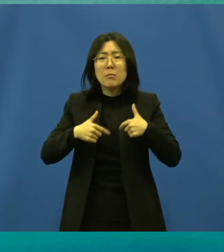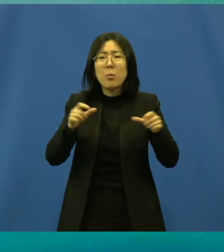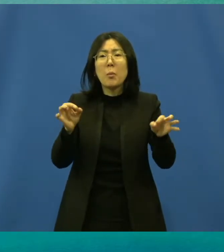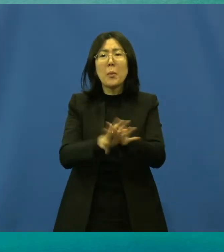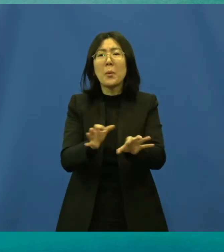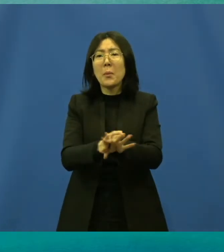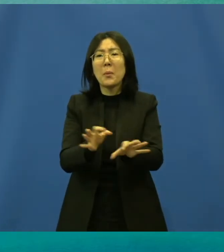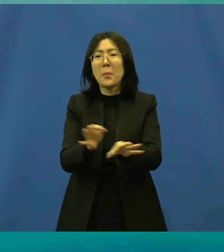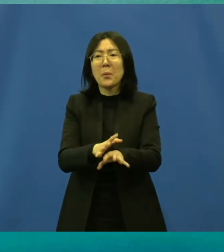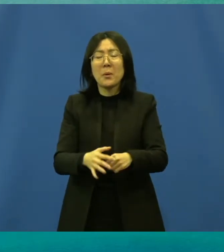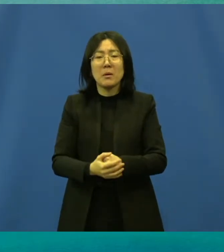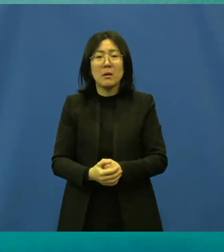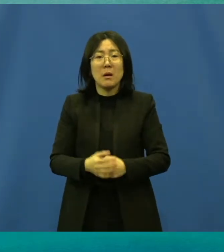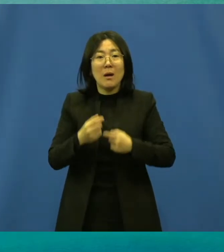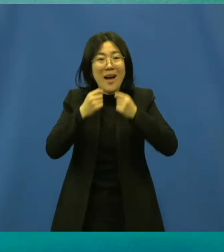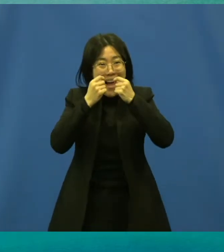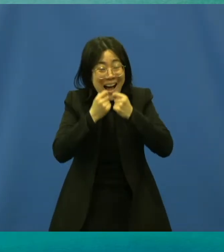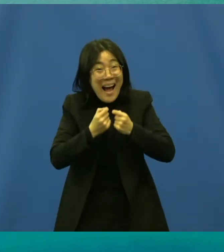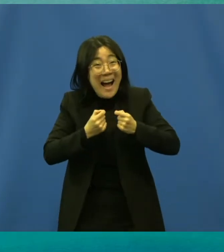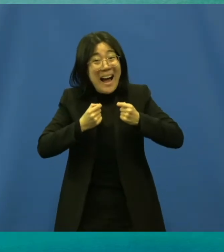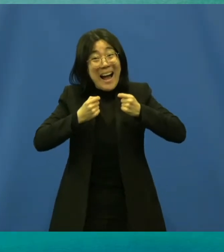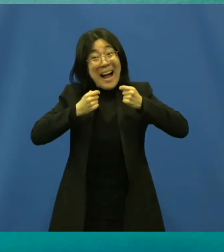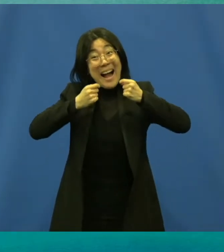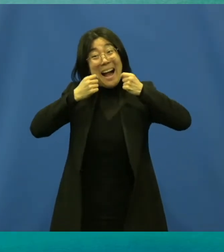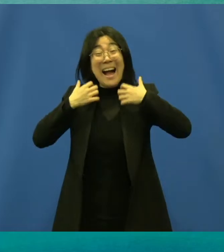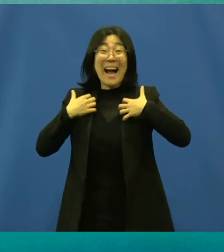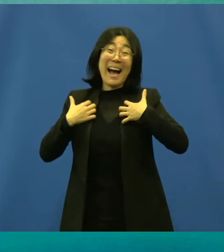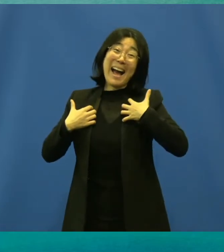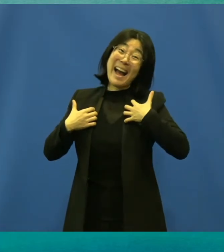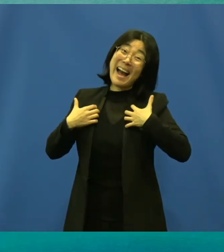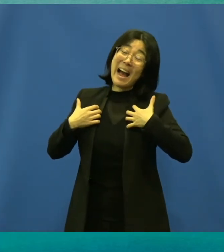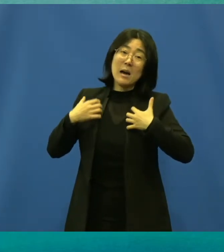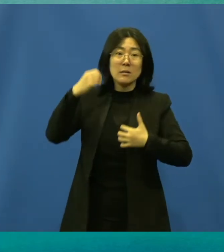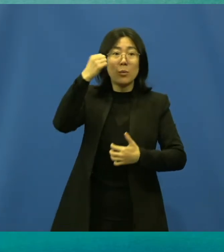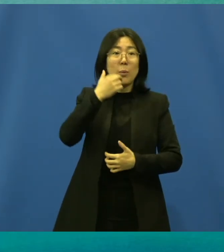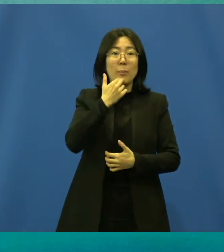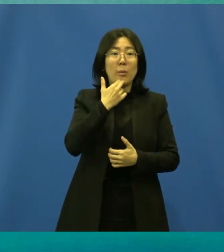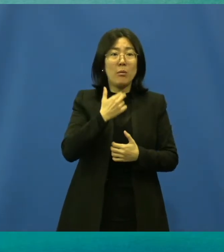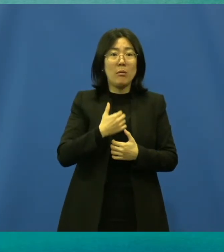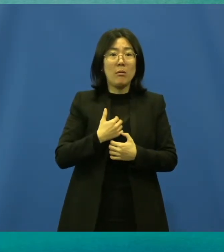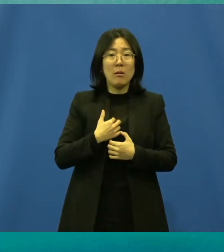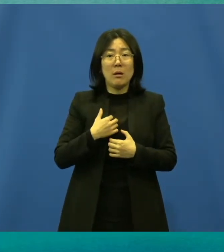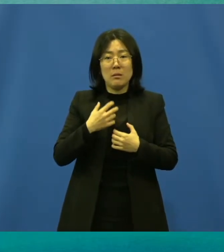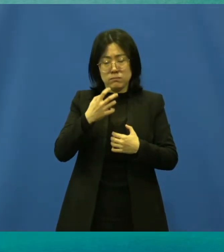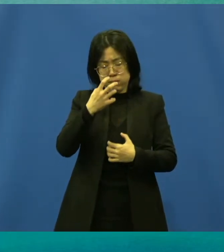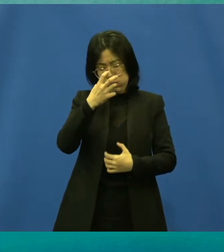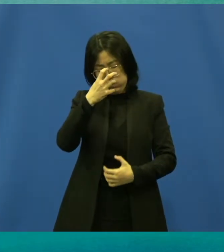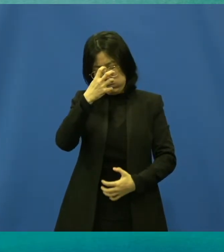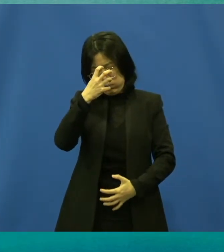한 번도 활짝 웃어본 기억이 별로 없어. 너무 오래됐어.